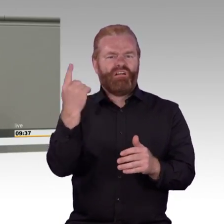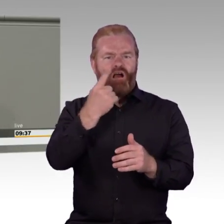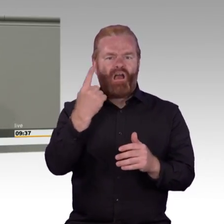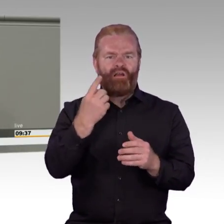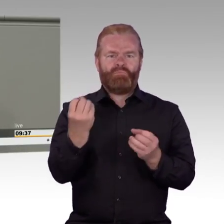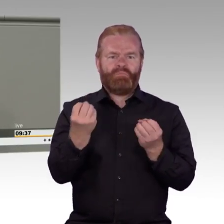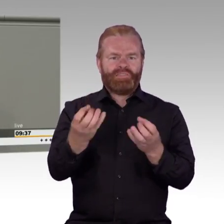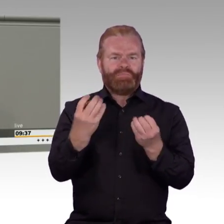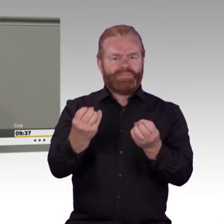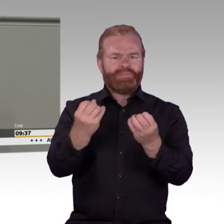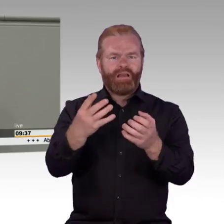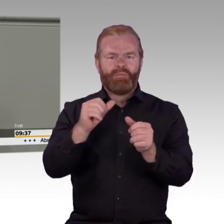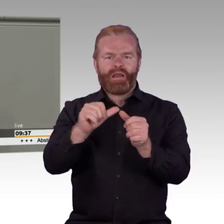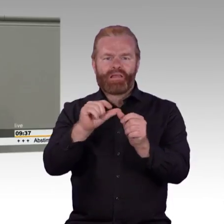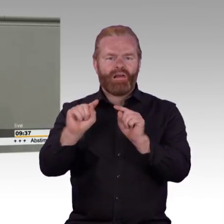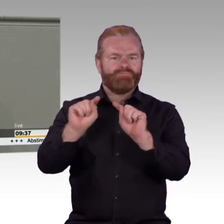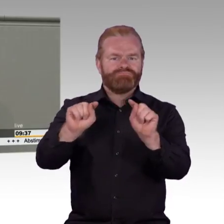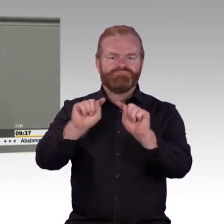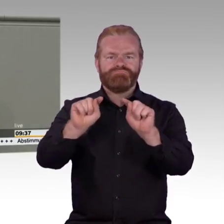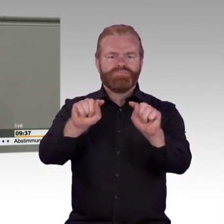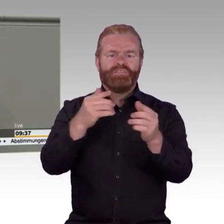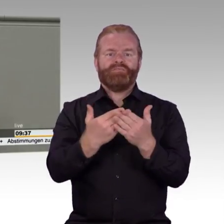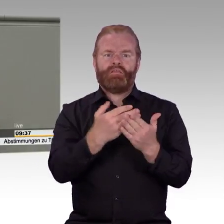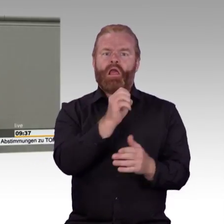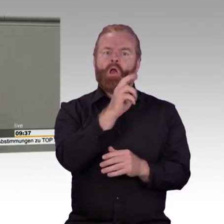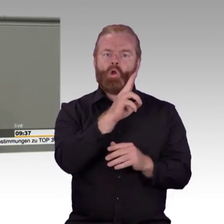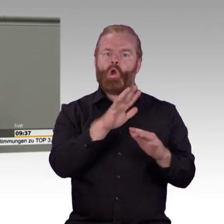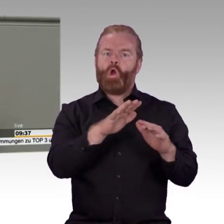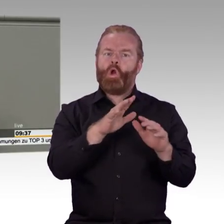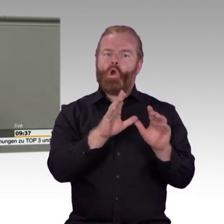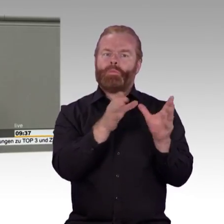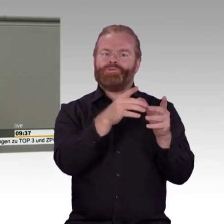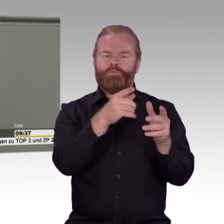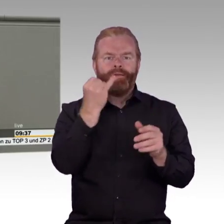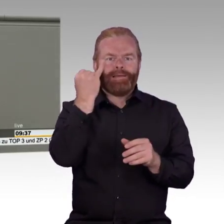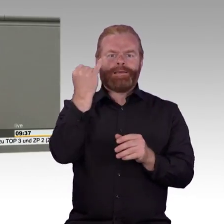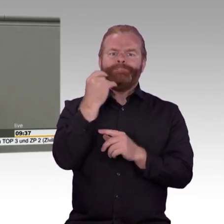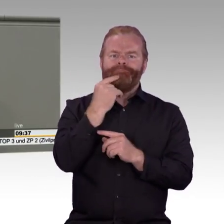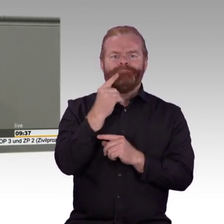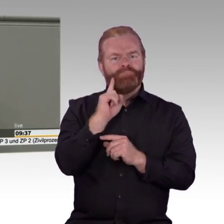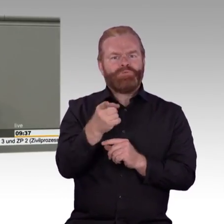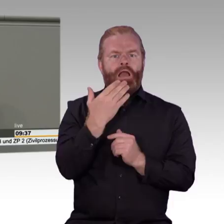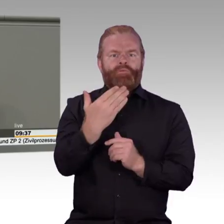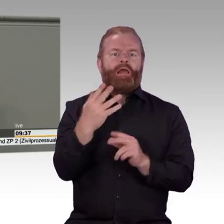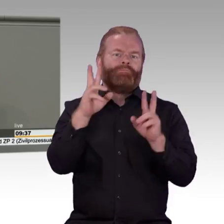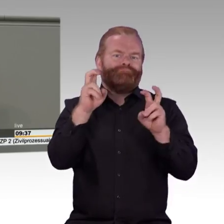geworden. Und wenn ich mir das angucke, den Zeitablauf, kann ich nur sagen, setzen 5 für diesen Vorschlag, den Sie heute hier gemacht